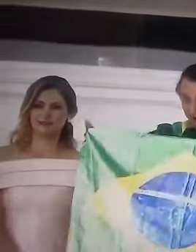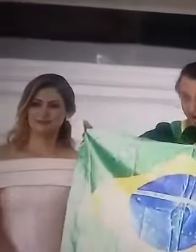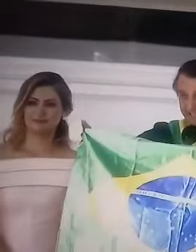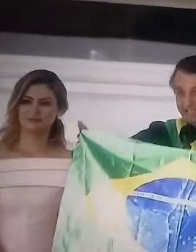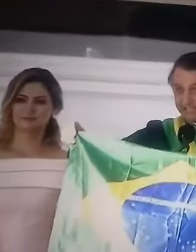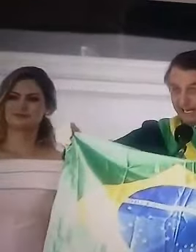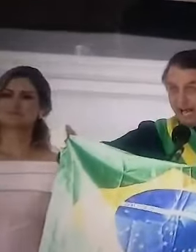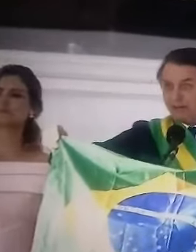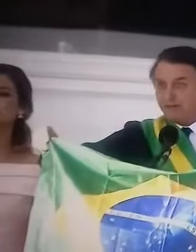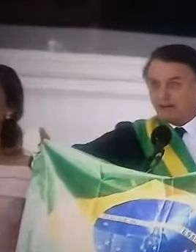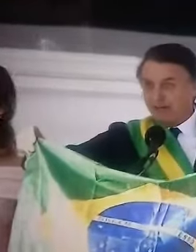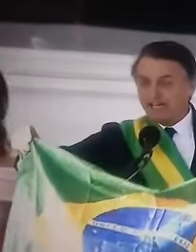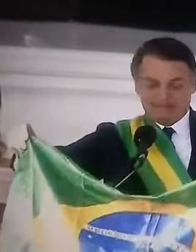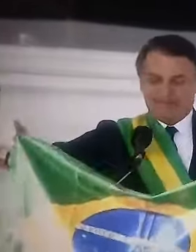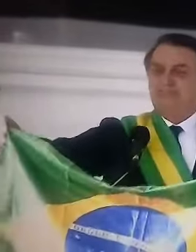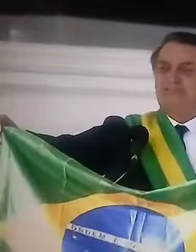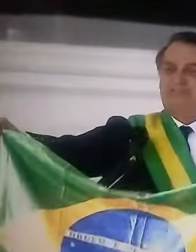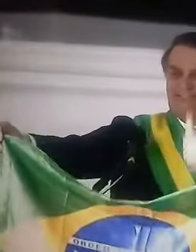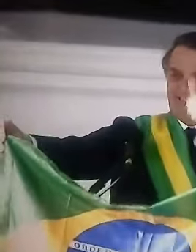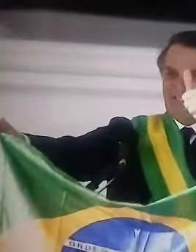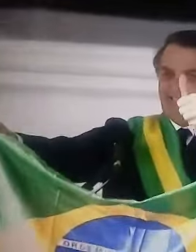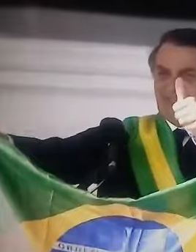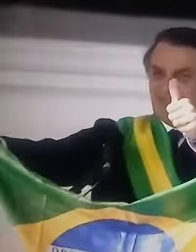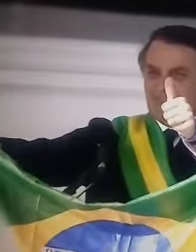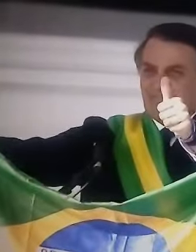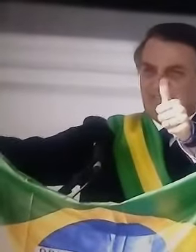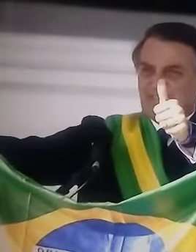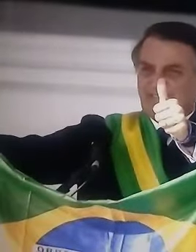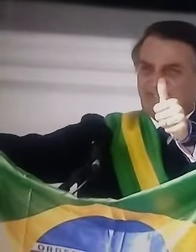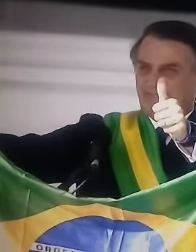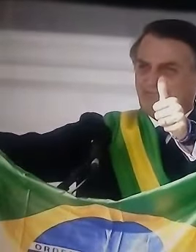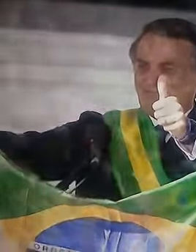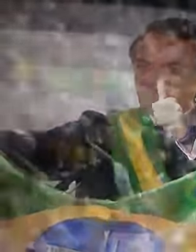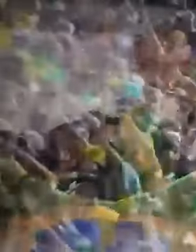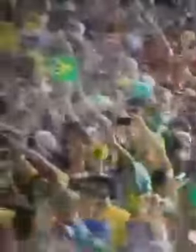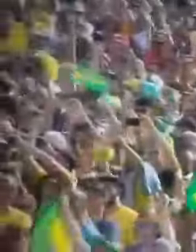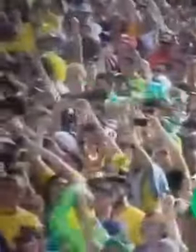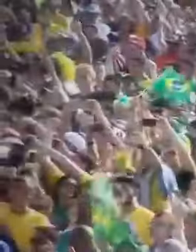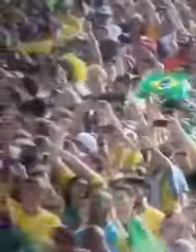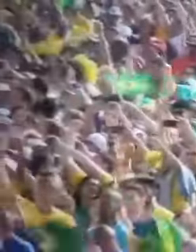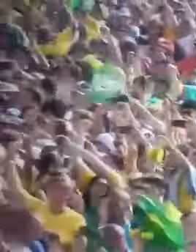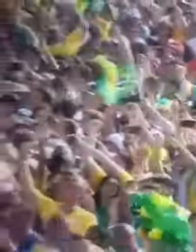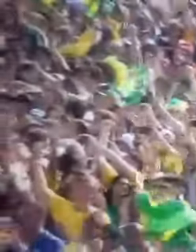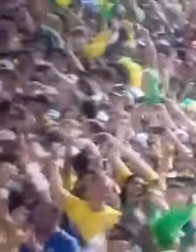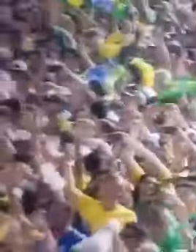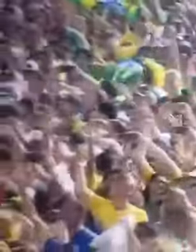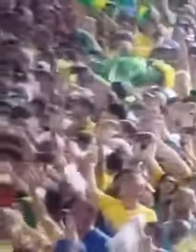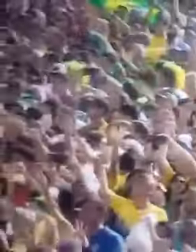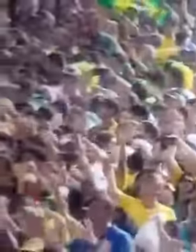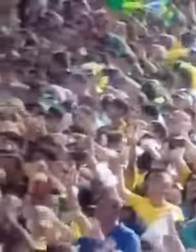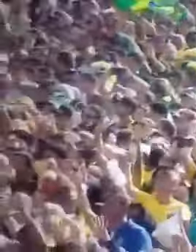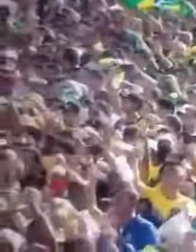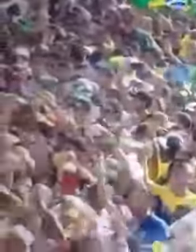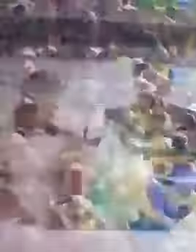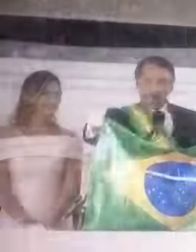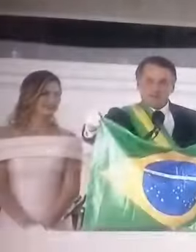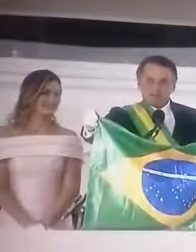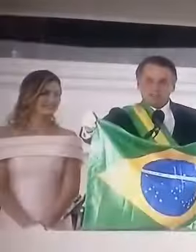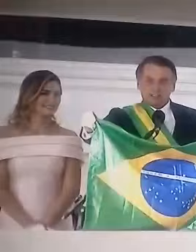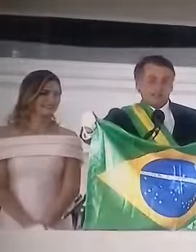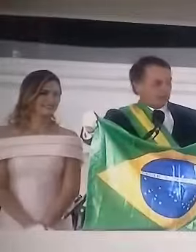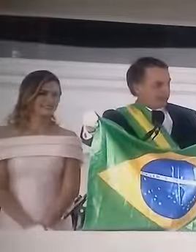que jamais será vermelha. E fala bordões que foram marcos. marcas da